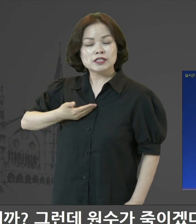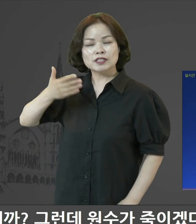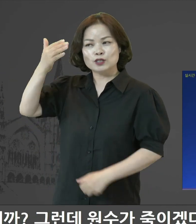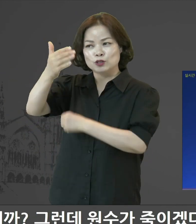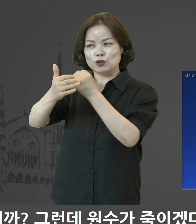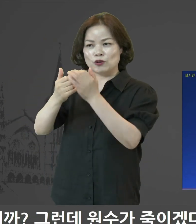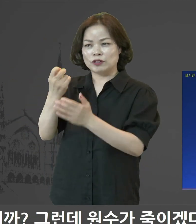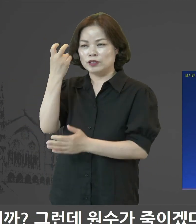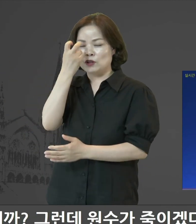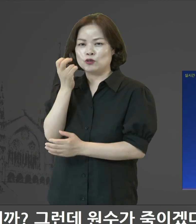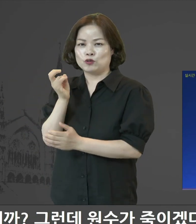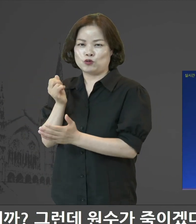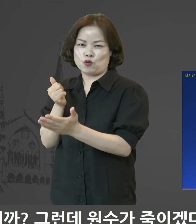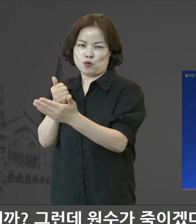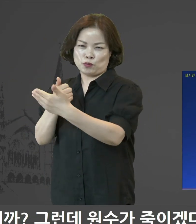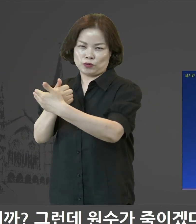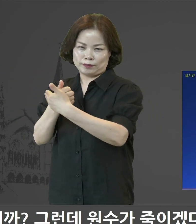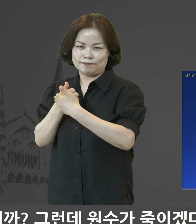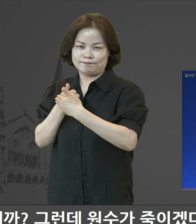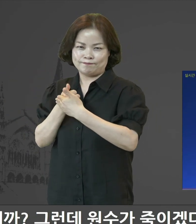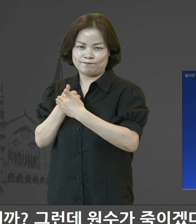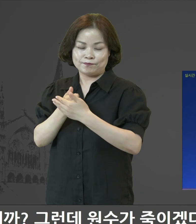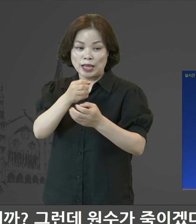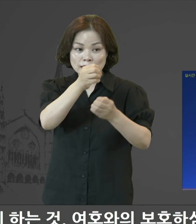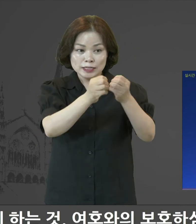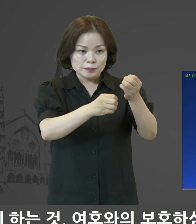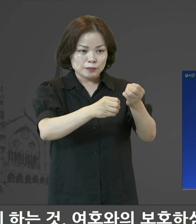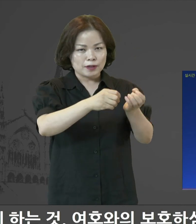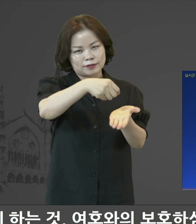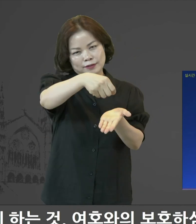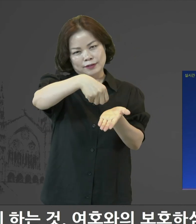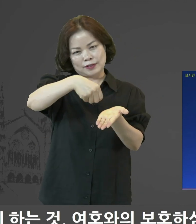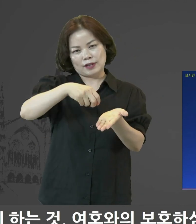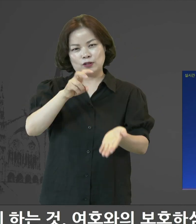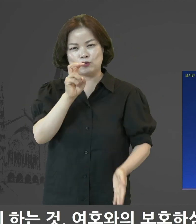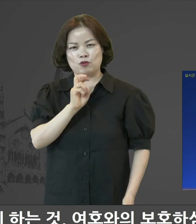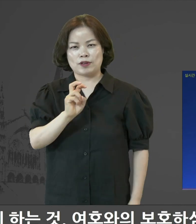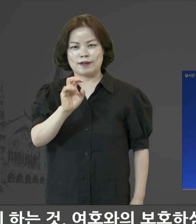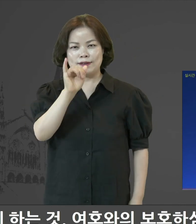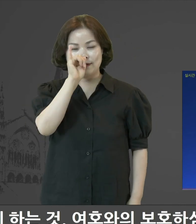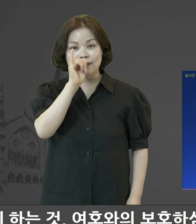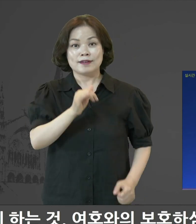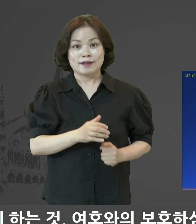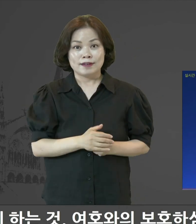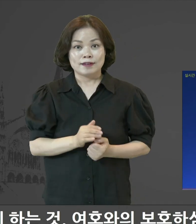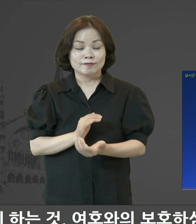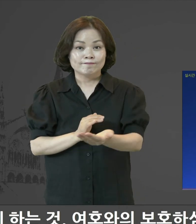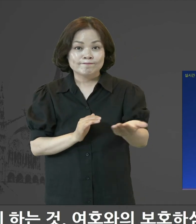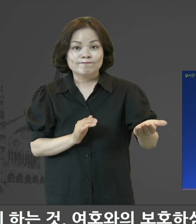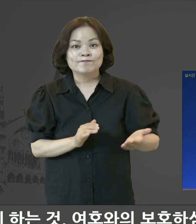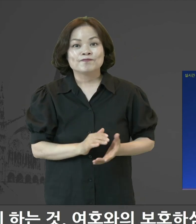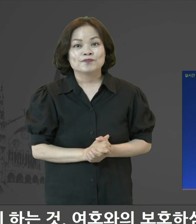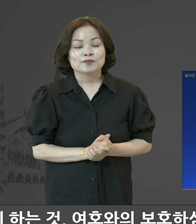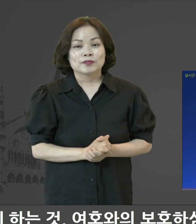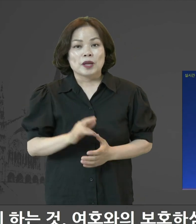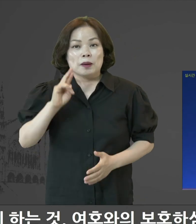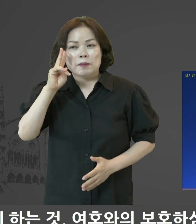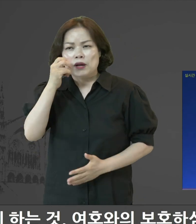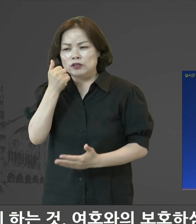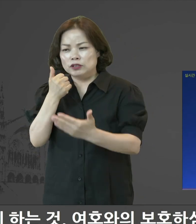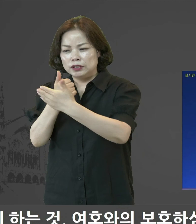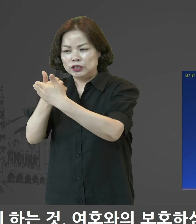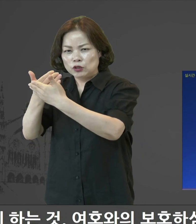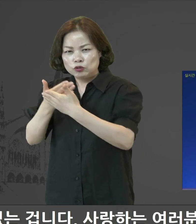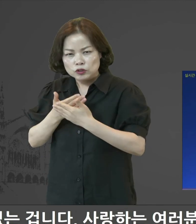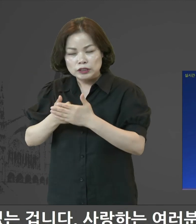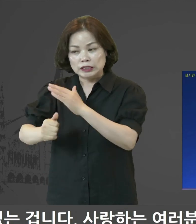여호와의 보호하심이다. 이렇게 시편 기자가 노래하고 있는 겁니다. 사랑하는 여러분, 바울을